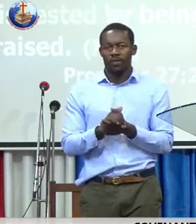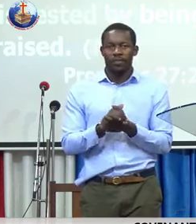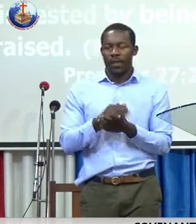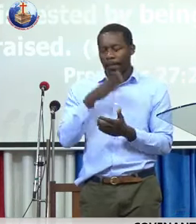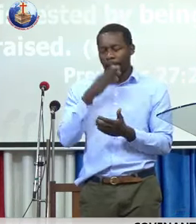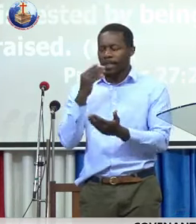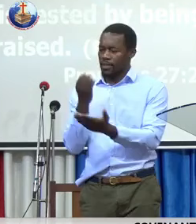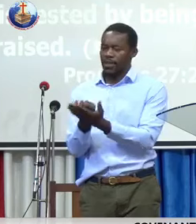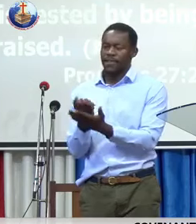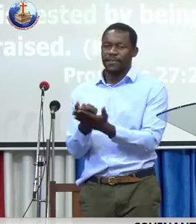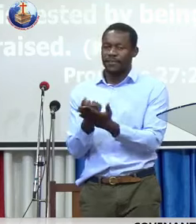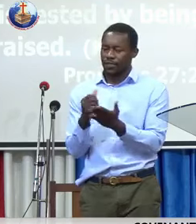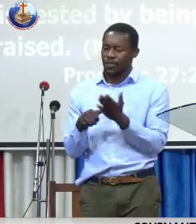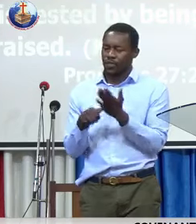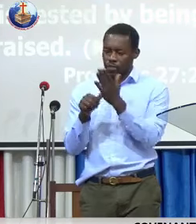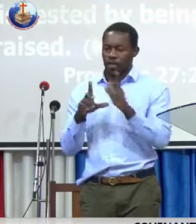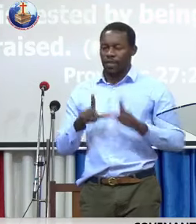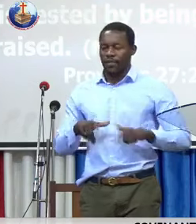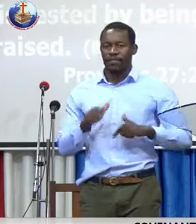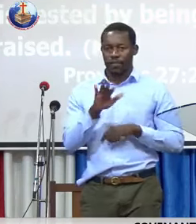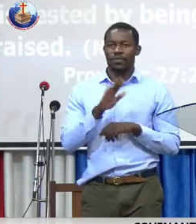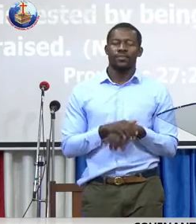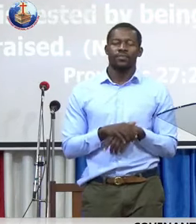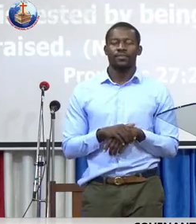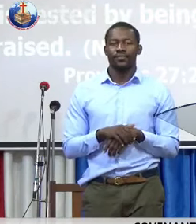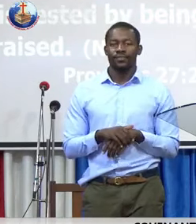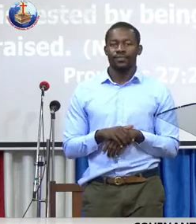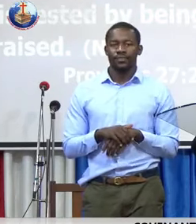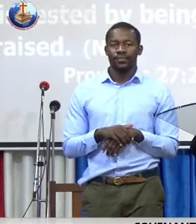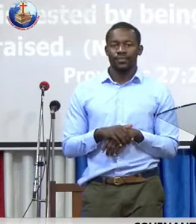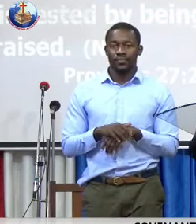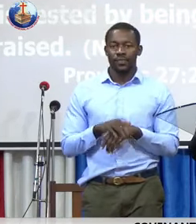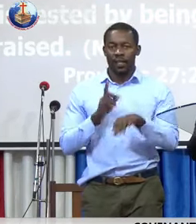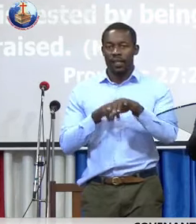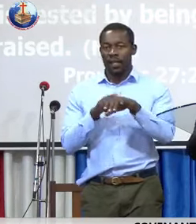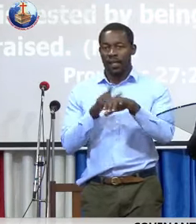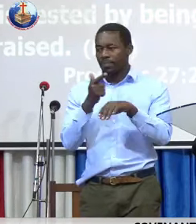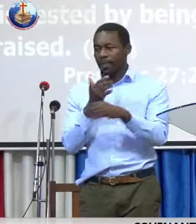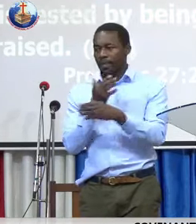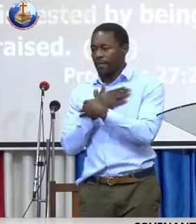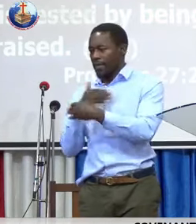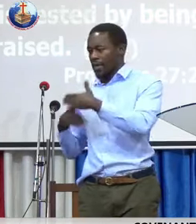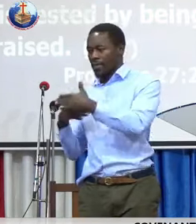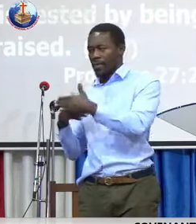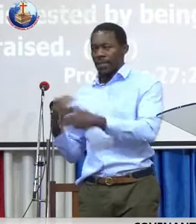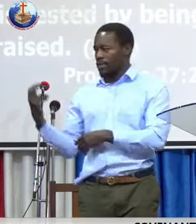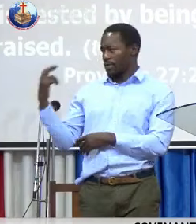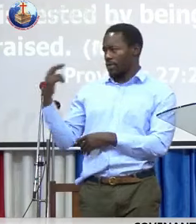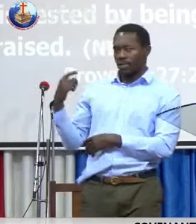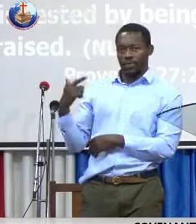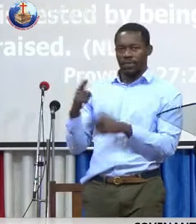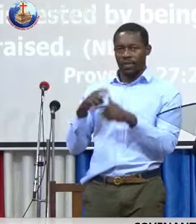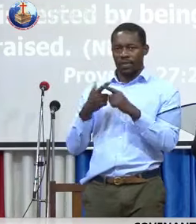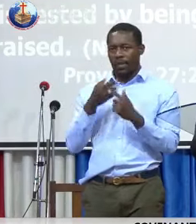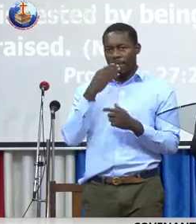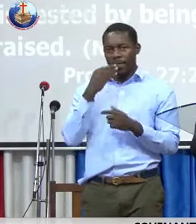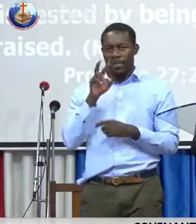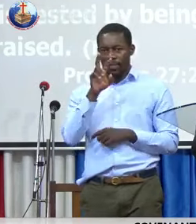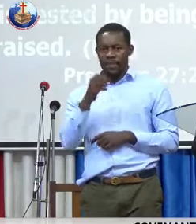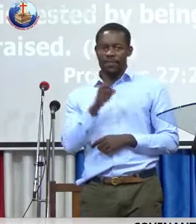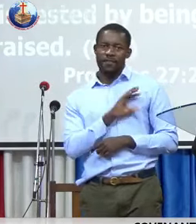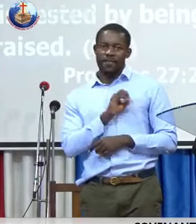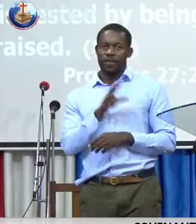yanaweza pambanulika kokote tuendako. Whenever anyone looks at us, they should see the fear of God. Wakati wote